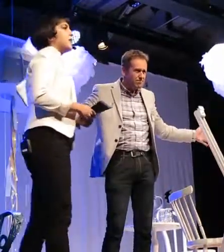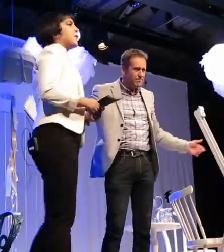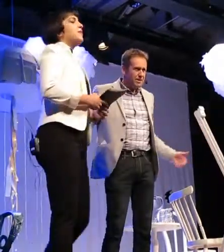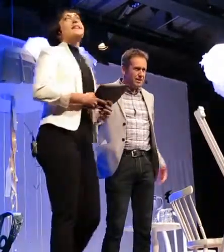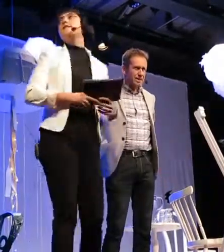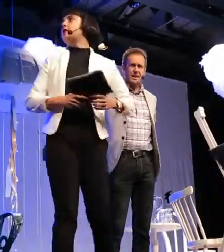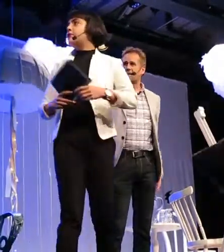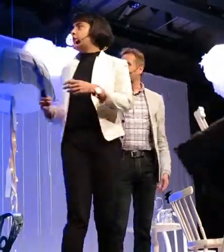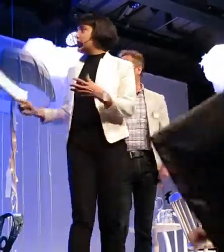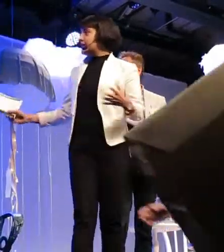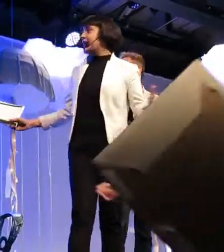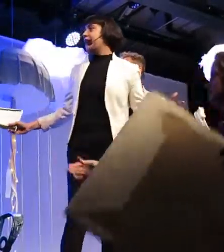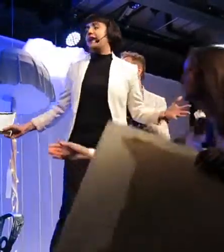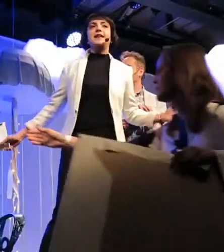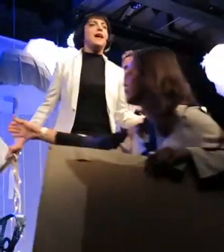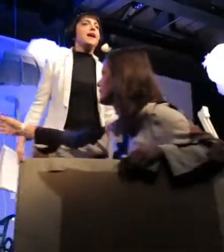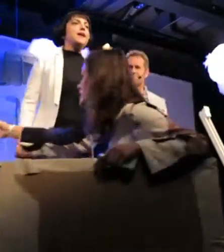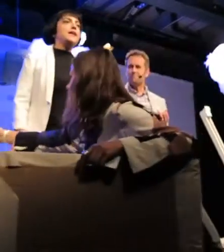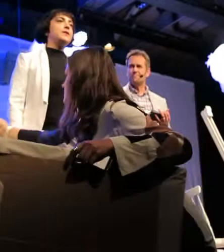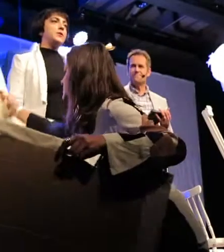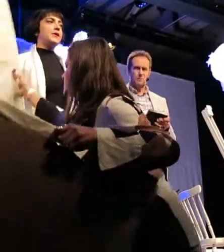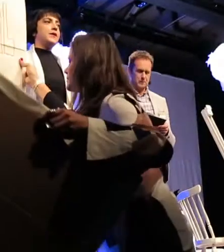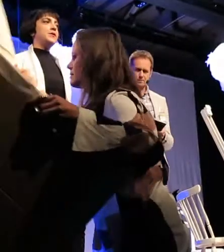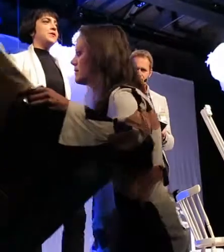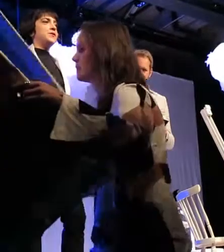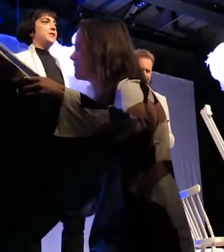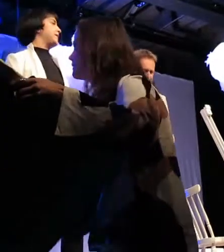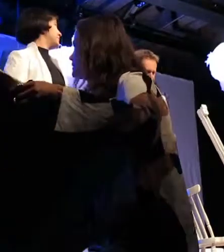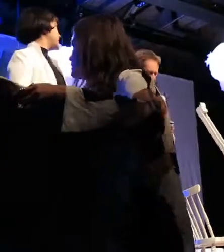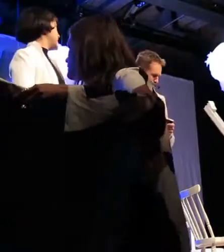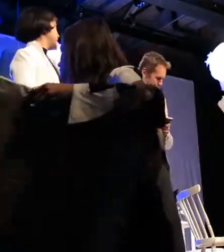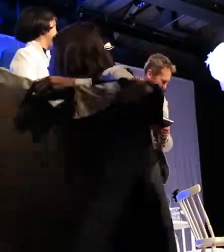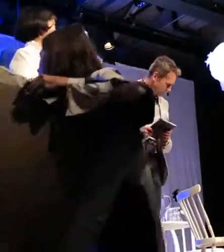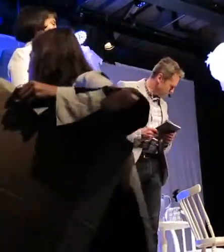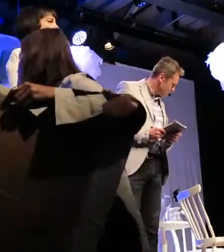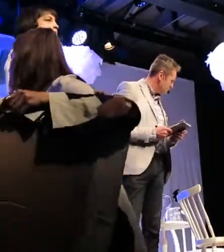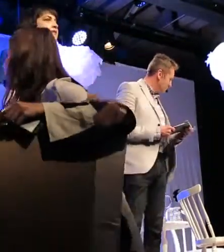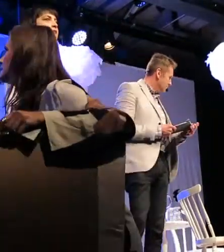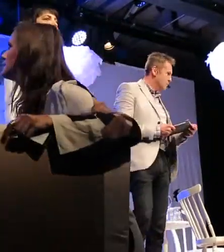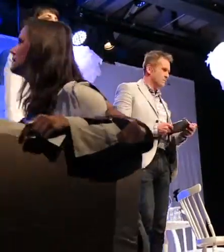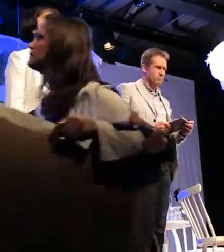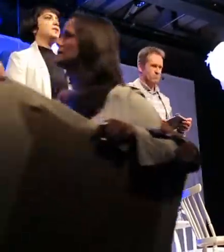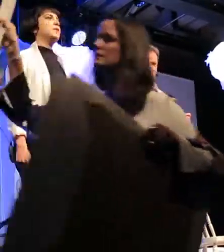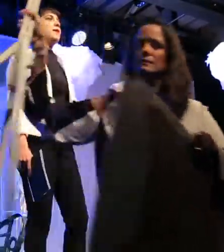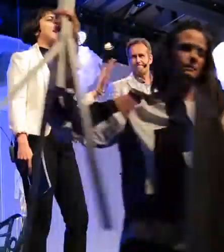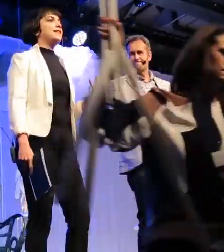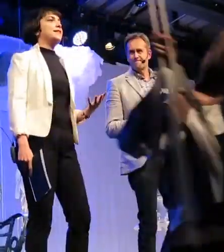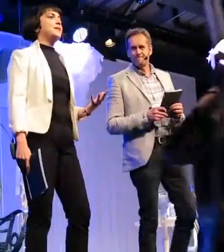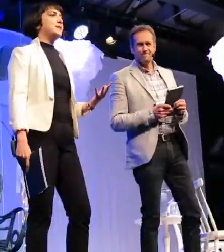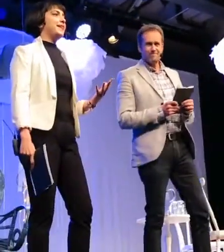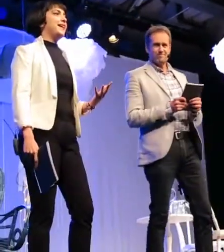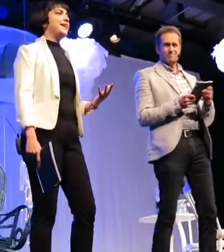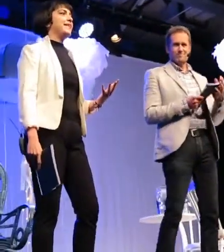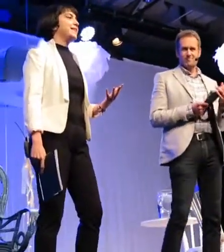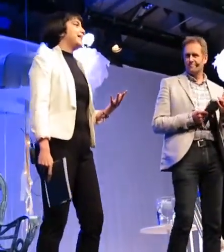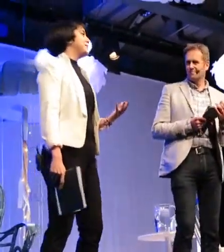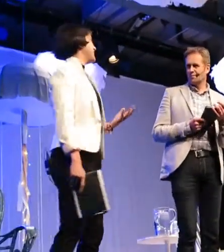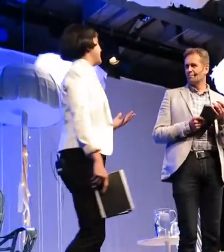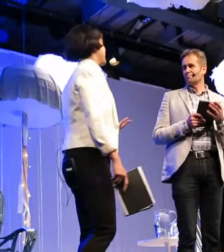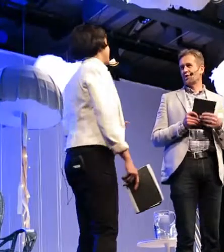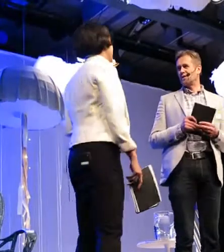Ja, och vet ni vad det föreställer? Det här är när jorden har gått under och vi har skapat en ny mänsklighet. Då kommer allt ut så